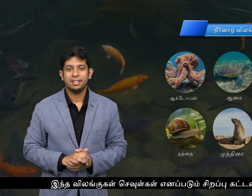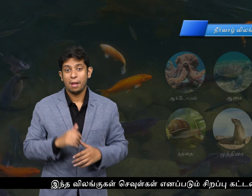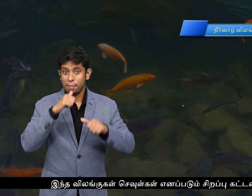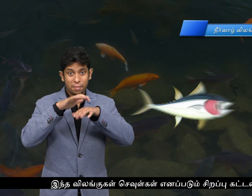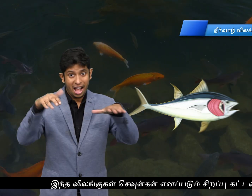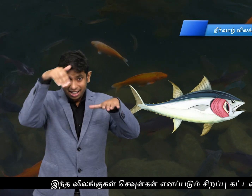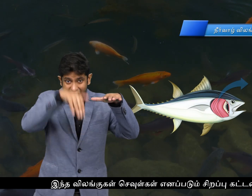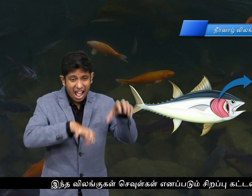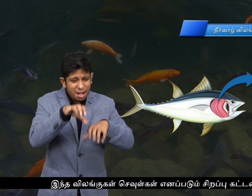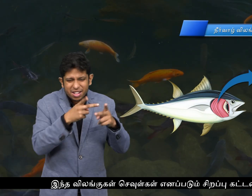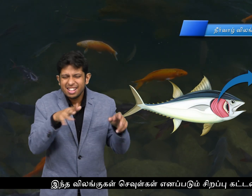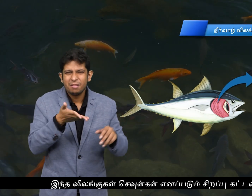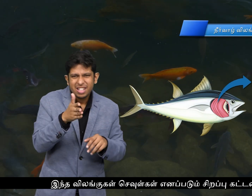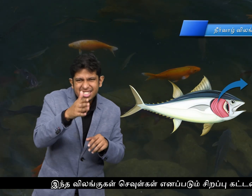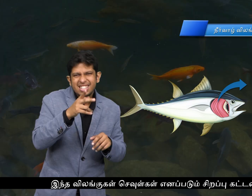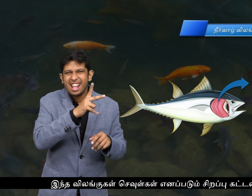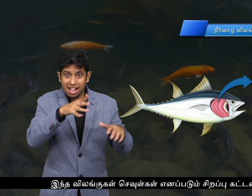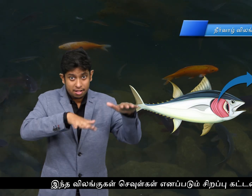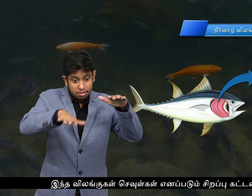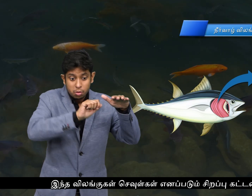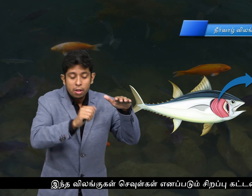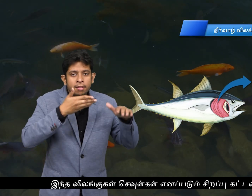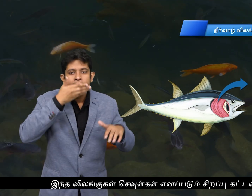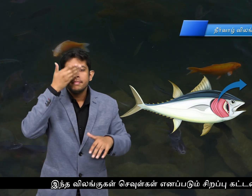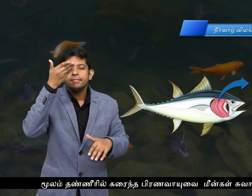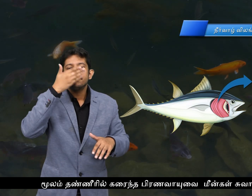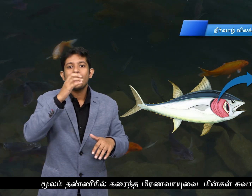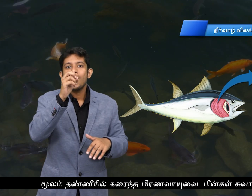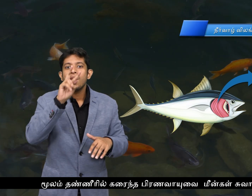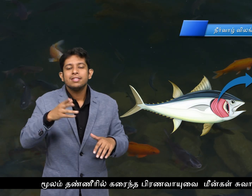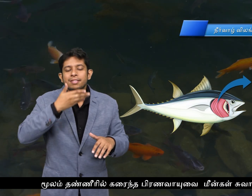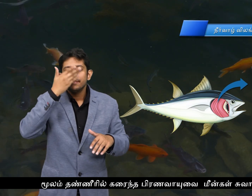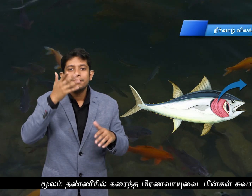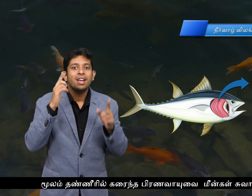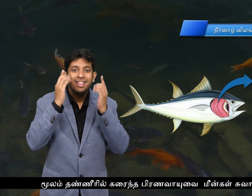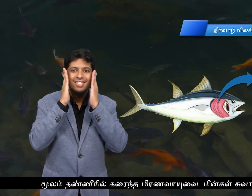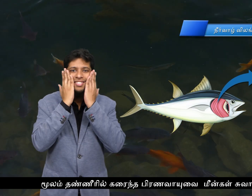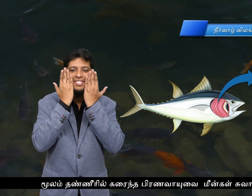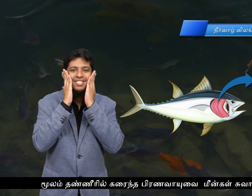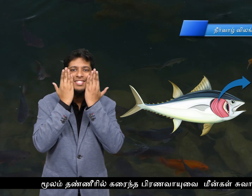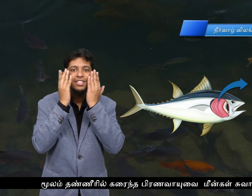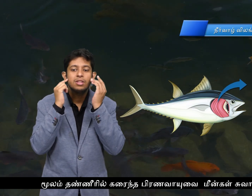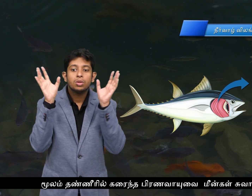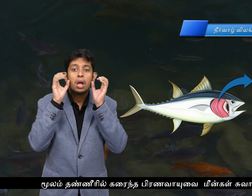இந்த விலங்குகள் செவுள்கள் எனப்படும் சிறப்பு கட்டமைப்புகள் மூலம் தண்ணீரில் கரைந்த பிராணவாயுவை